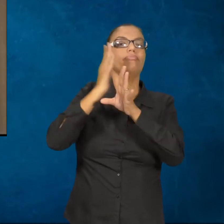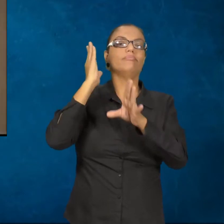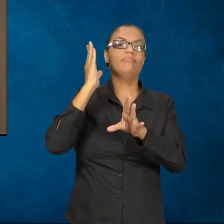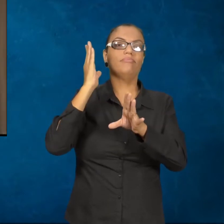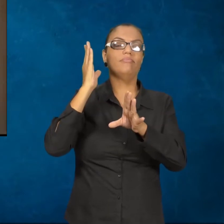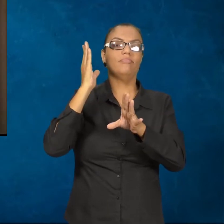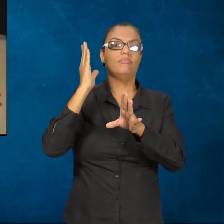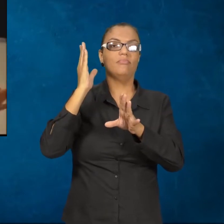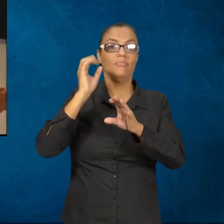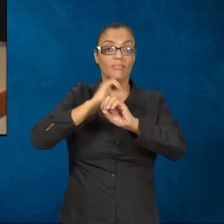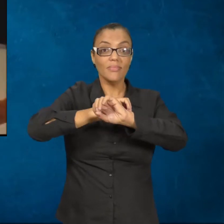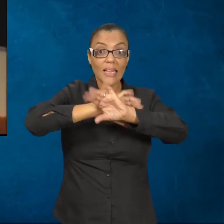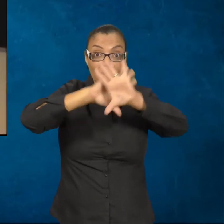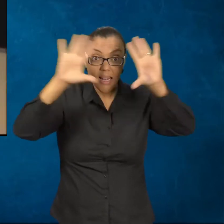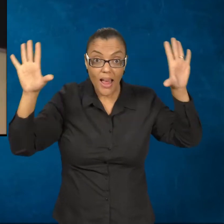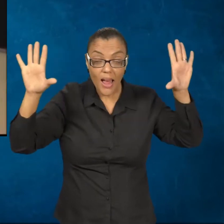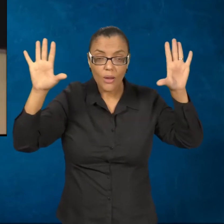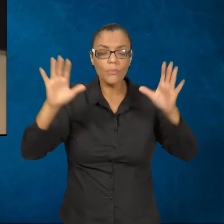Até aqui, está claro?